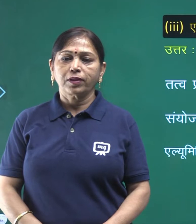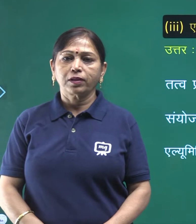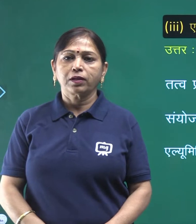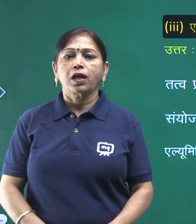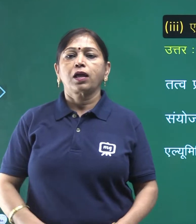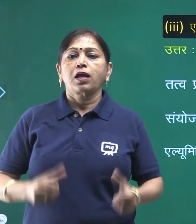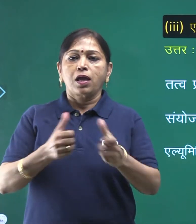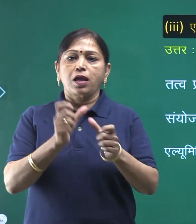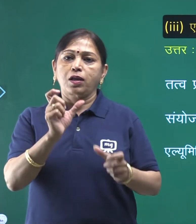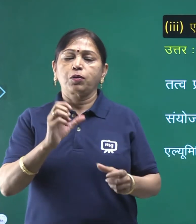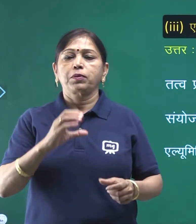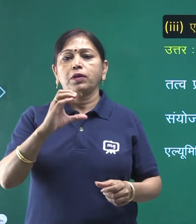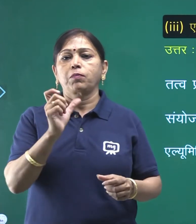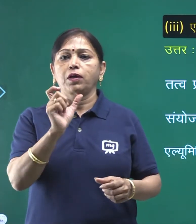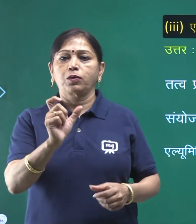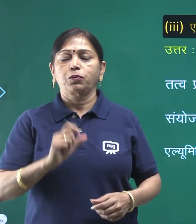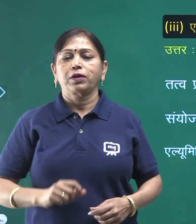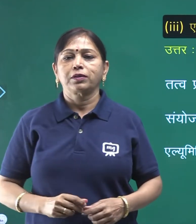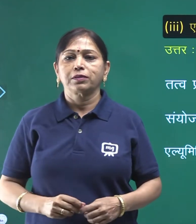एल्युमिनियम क्लोराइड।